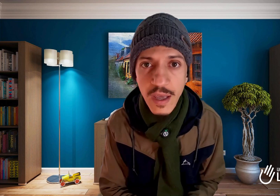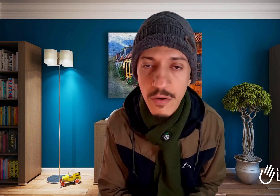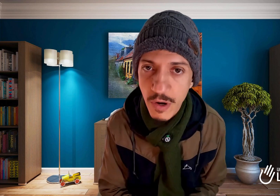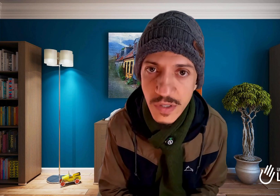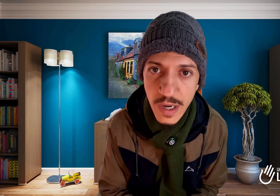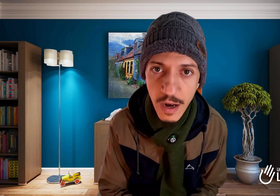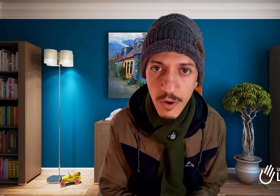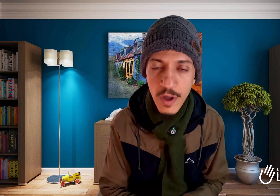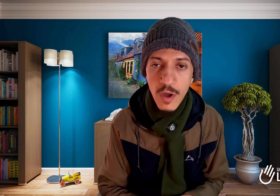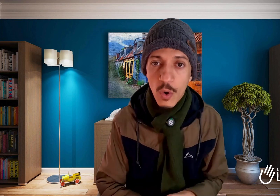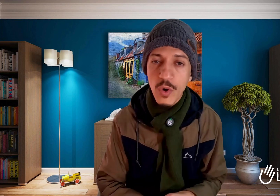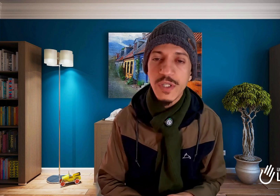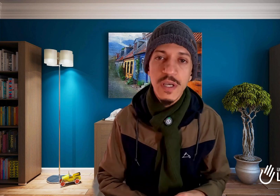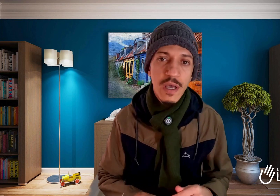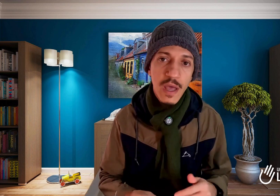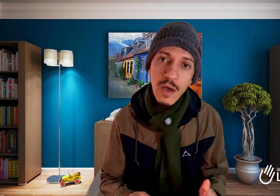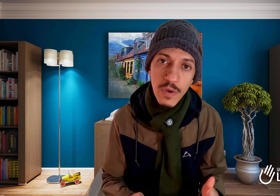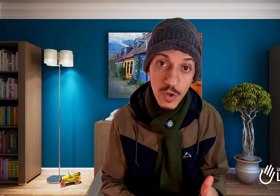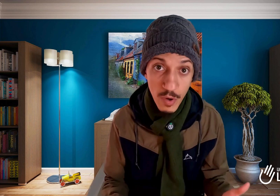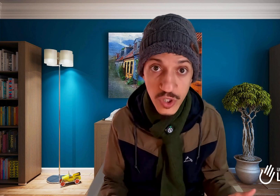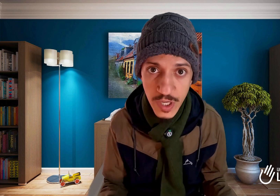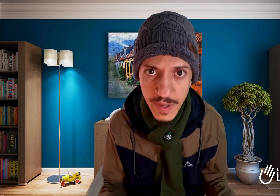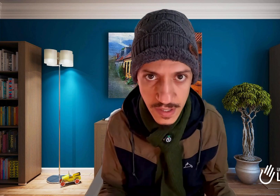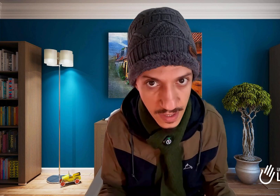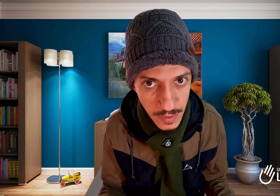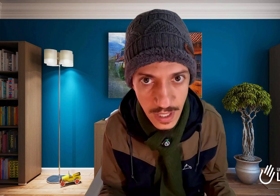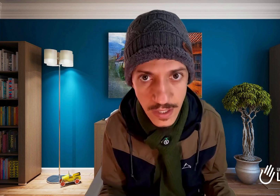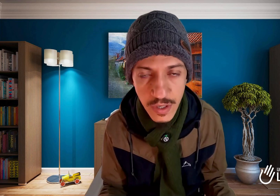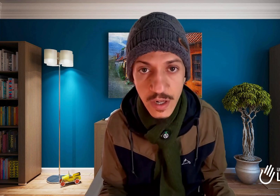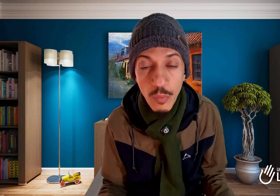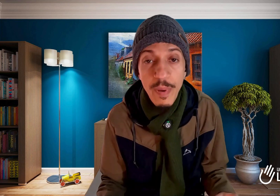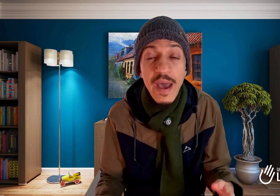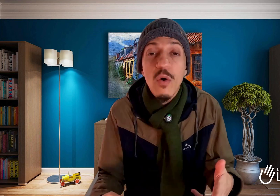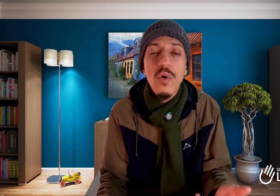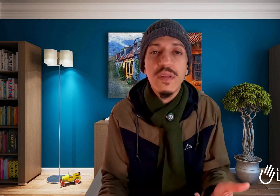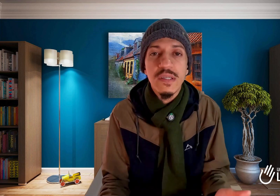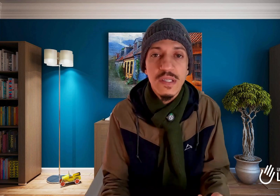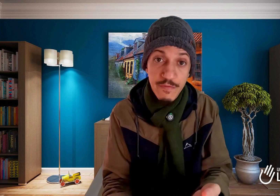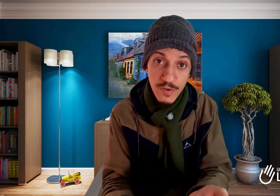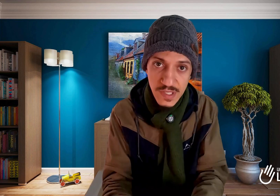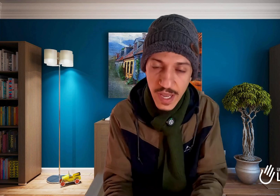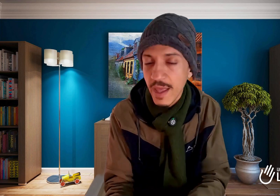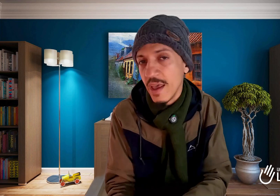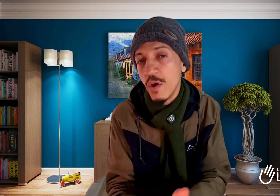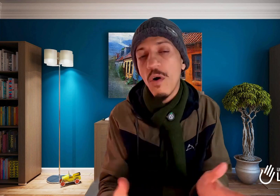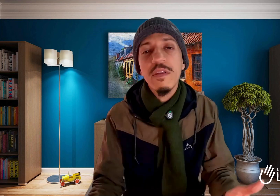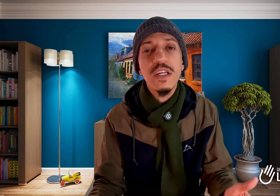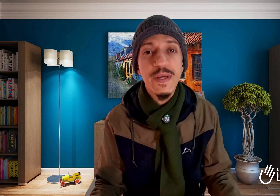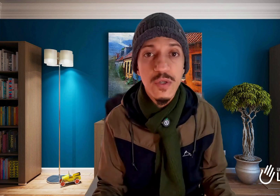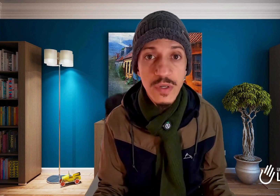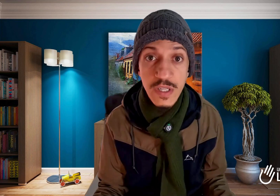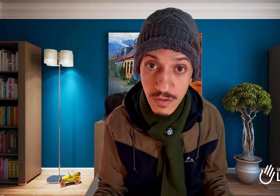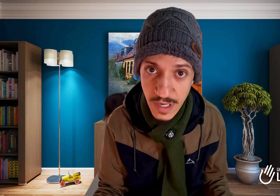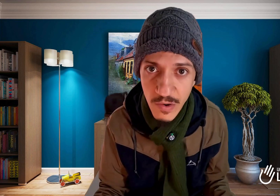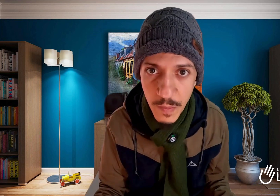nosso canal, onde eu e o meu time estamos selecionando perguntas que você e outras pessoas que nos acompanham